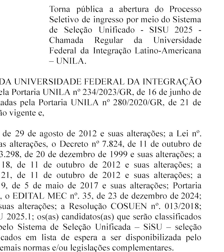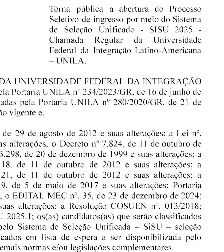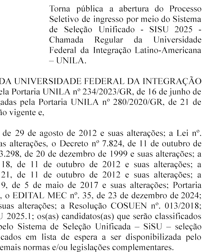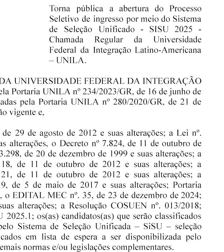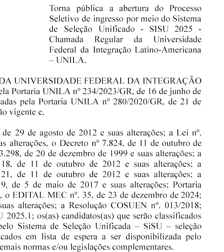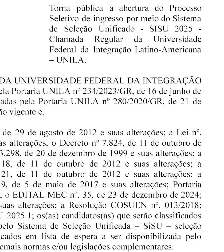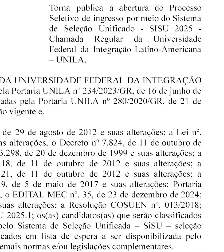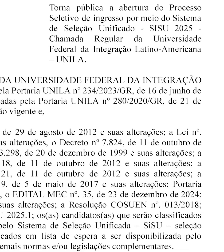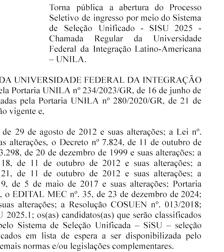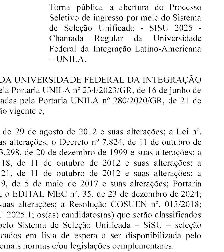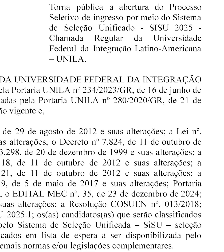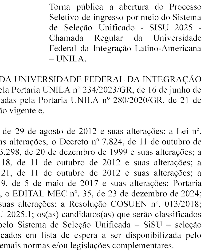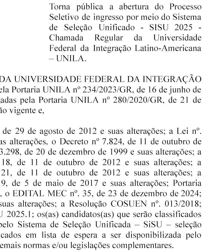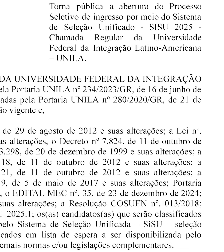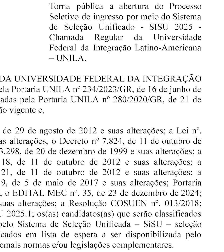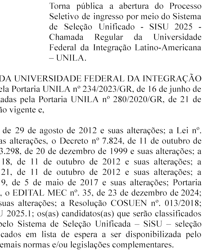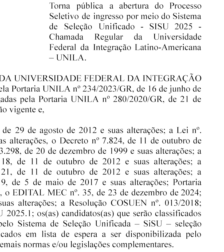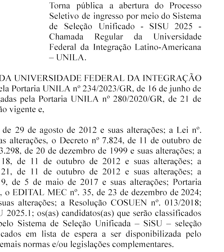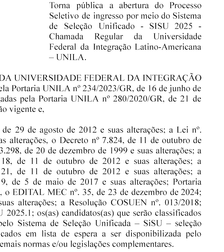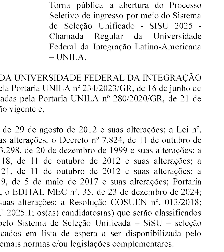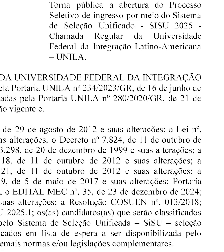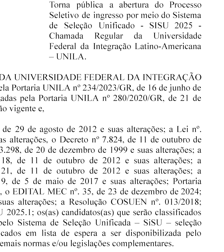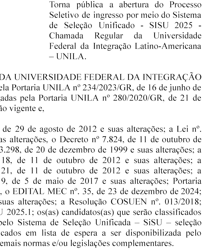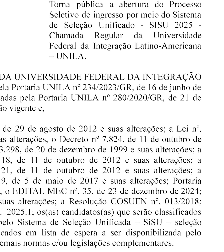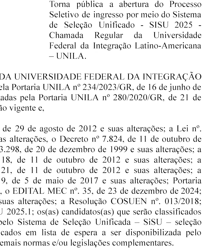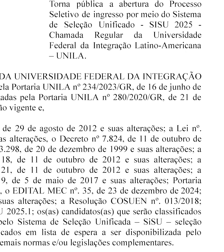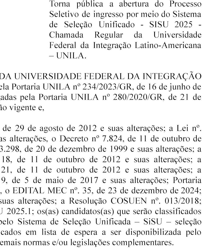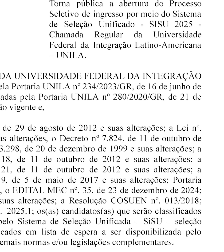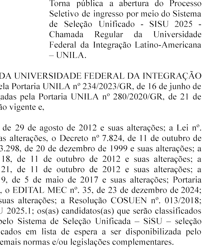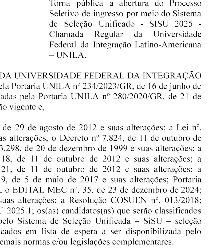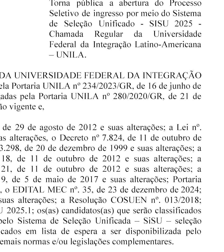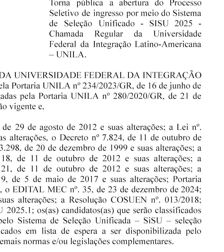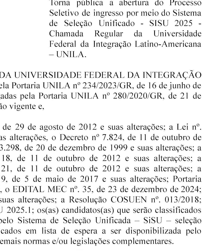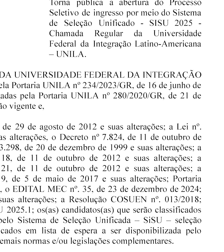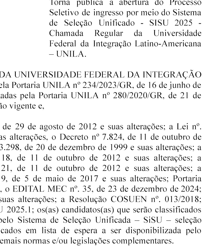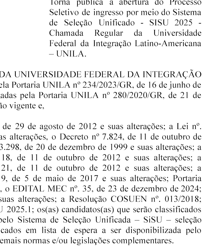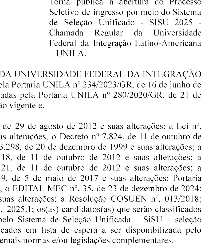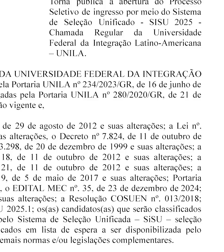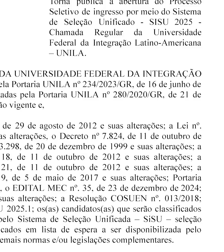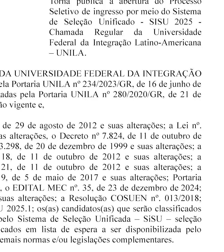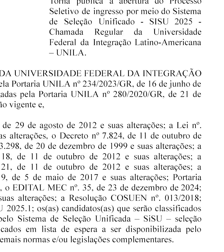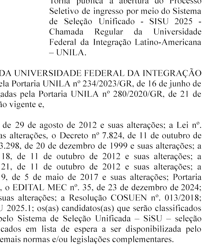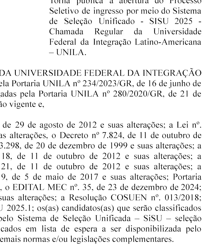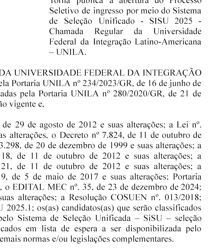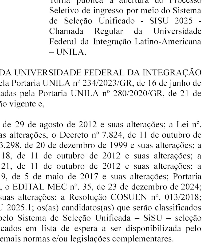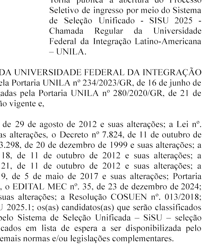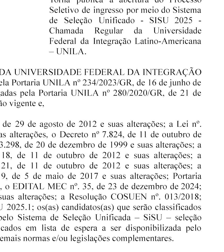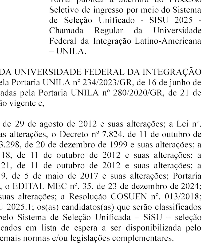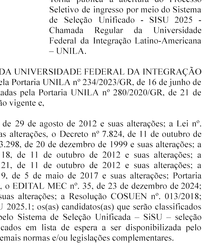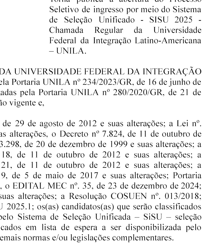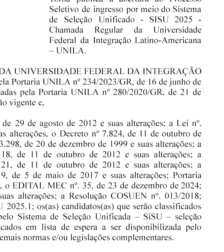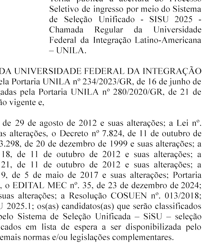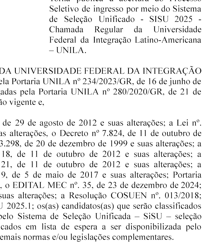número 07/2018 e suas alterações, a Resolução Consuem número 13/2018, termo